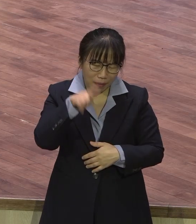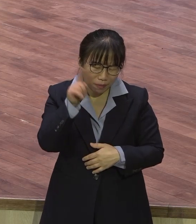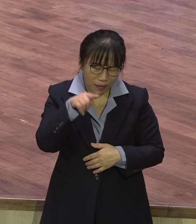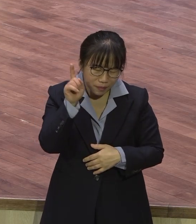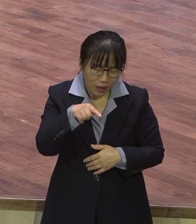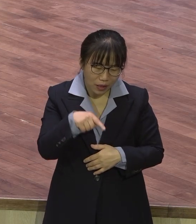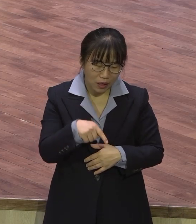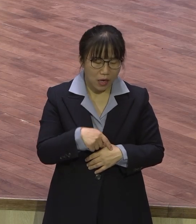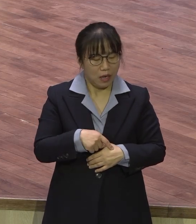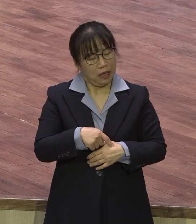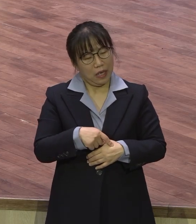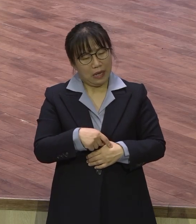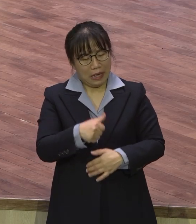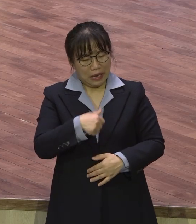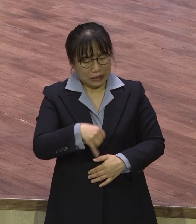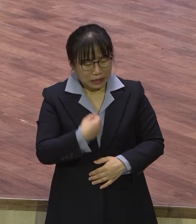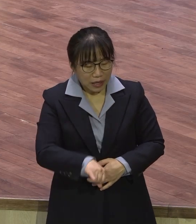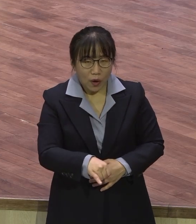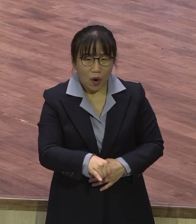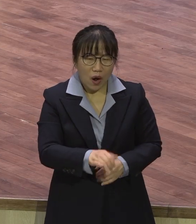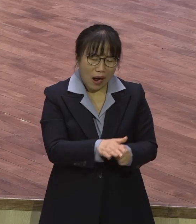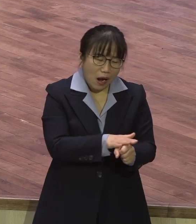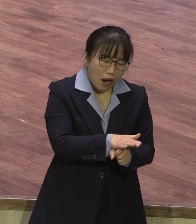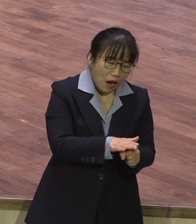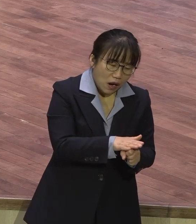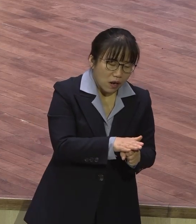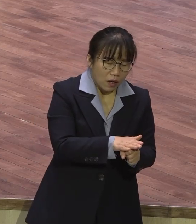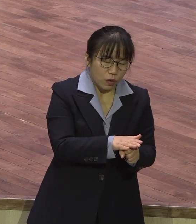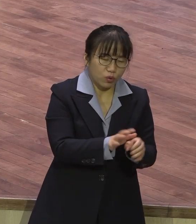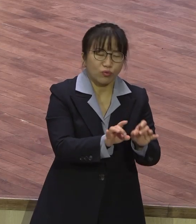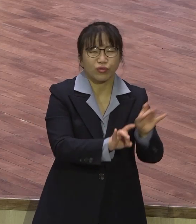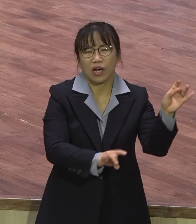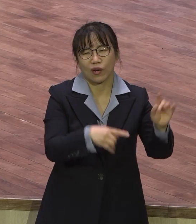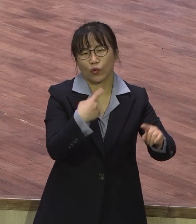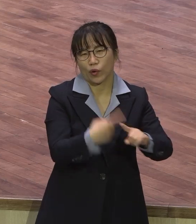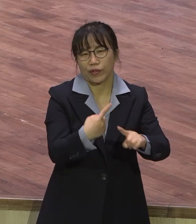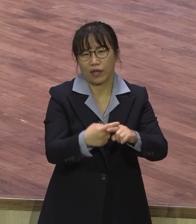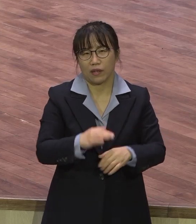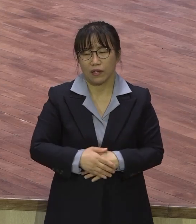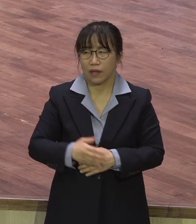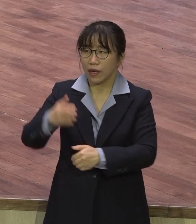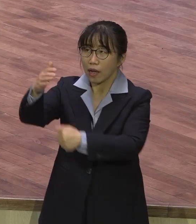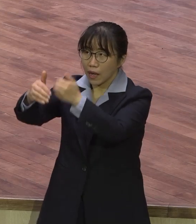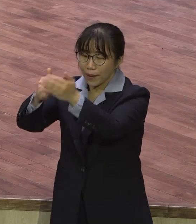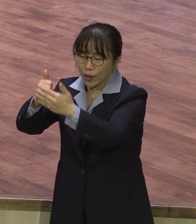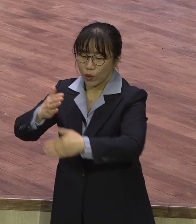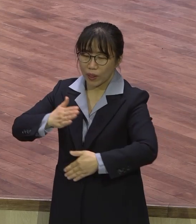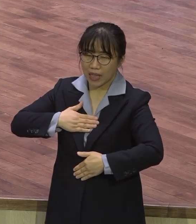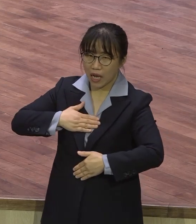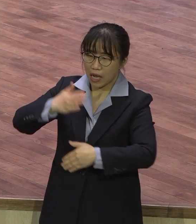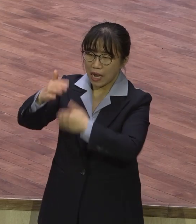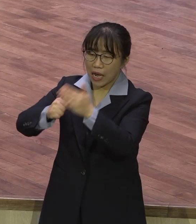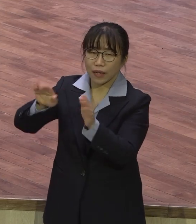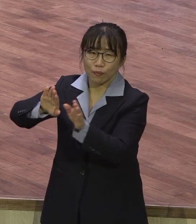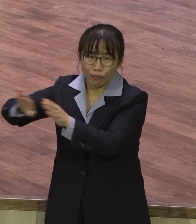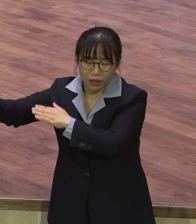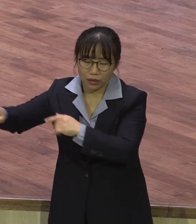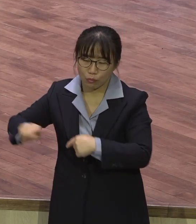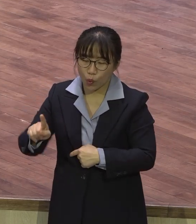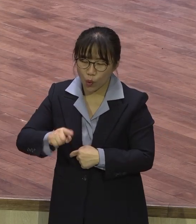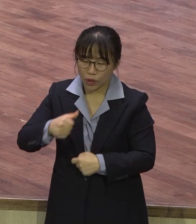자식 자식 자식 자식 그 우상이에요 하나님과 나와의 관계에서 끼어들어 있으면 안 된다는 거예요